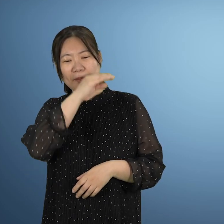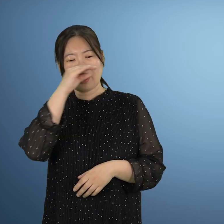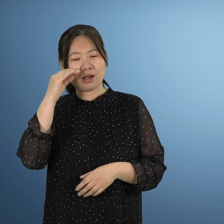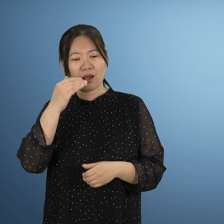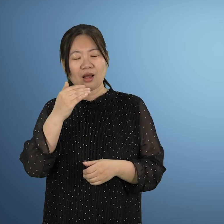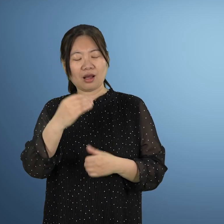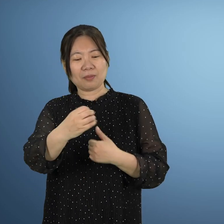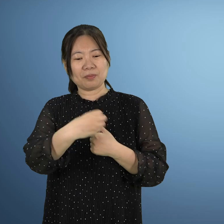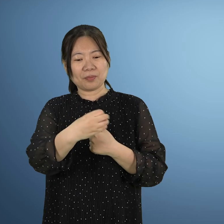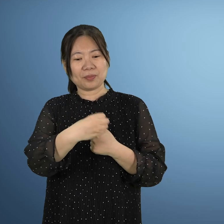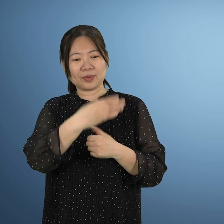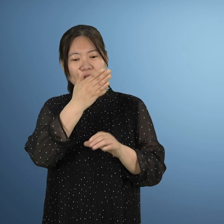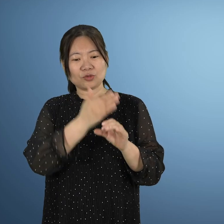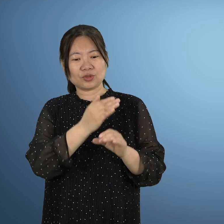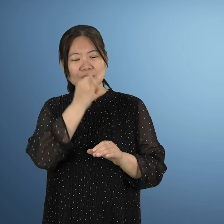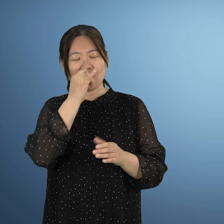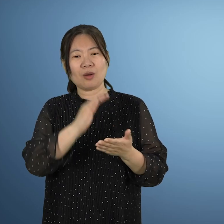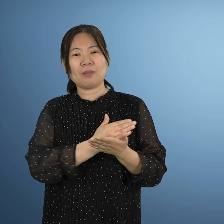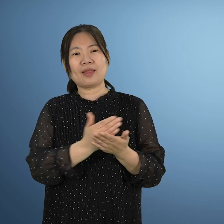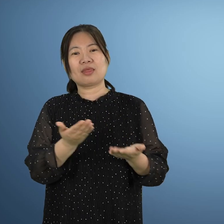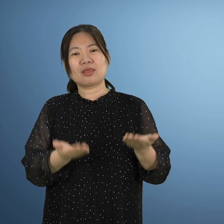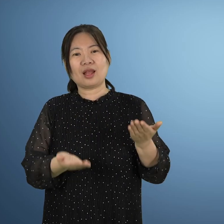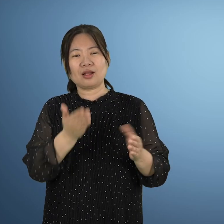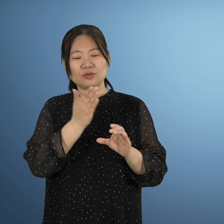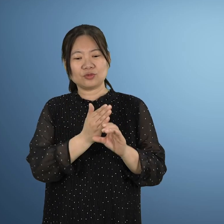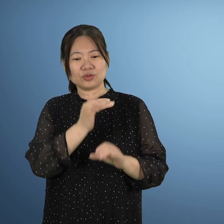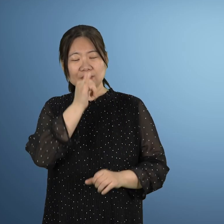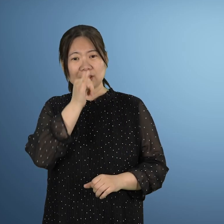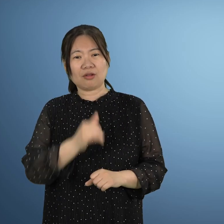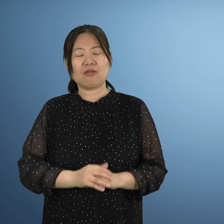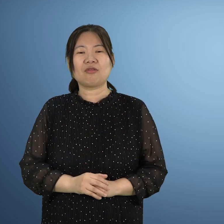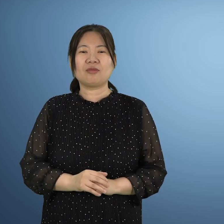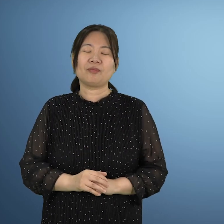겁니다. 판단하는 겁니다.